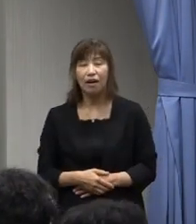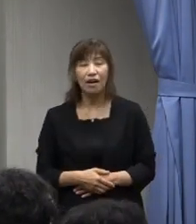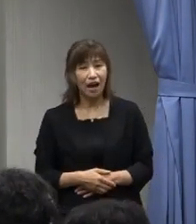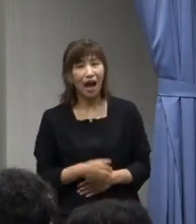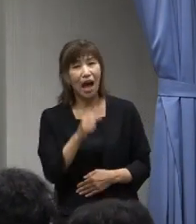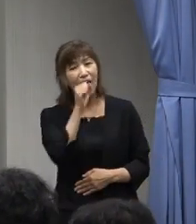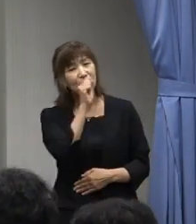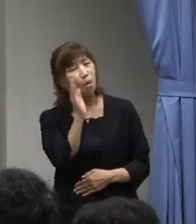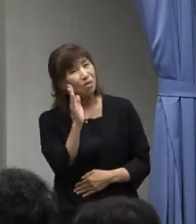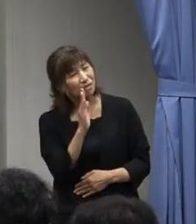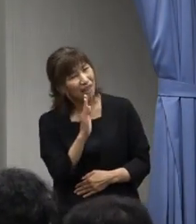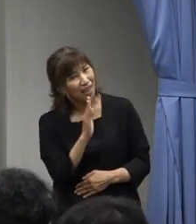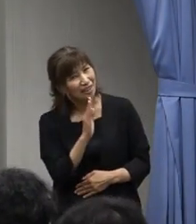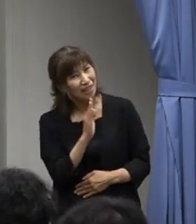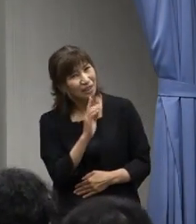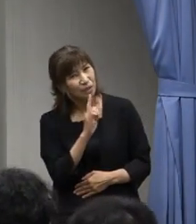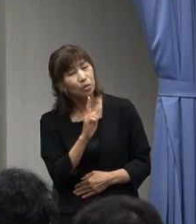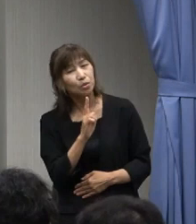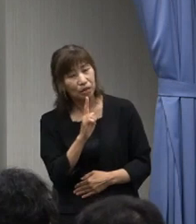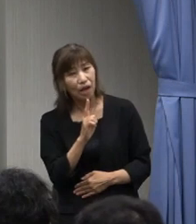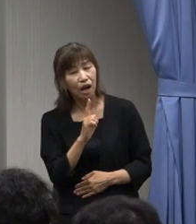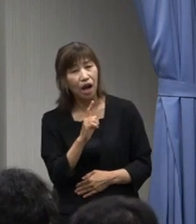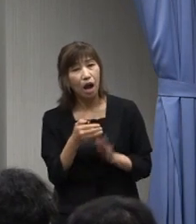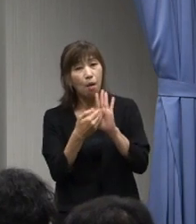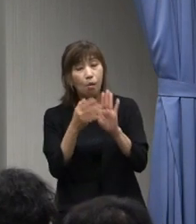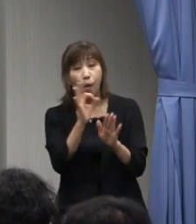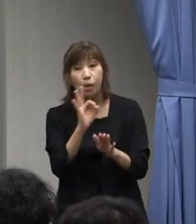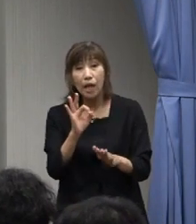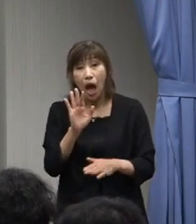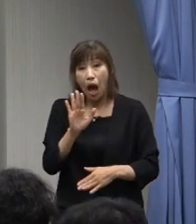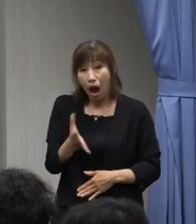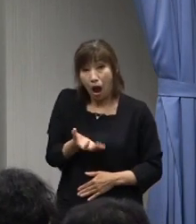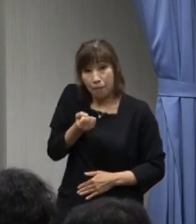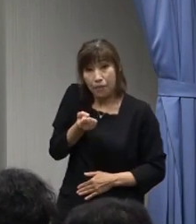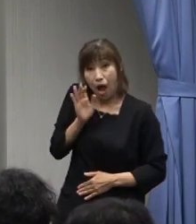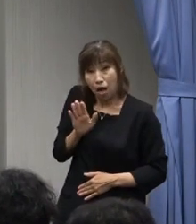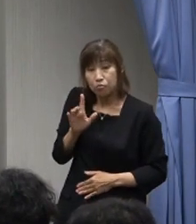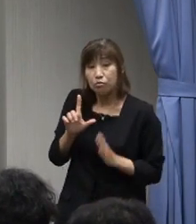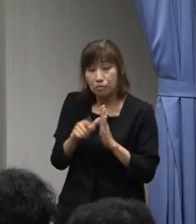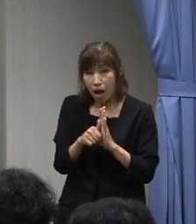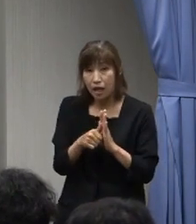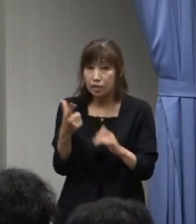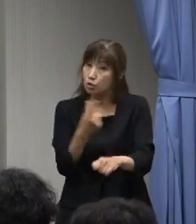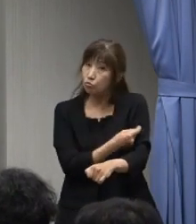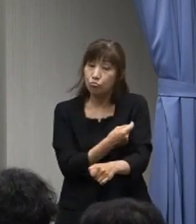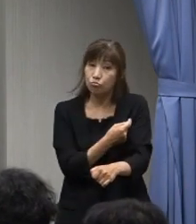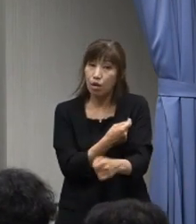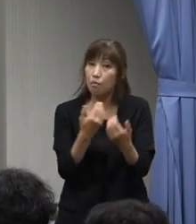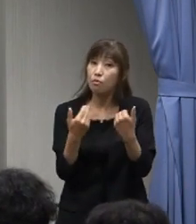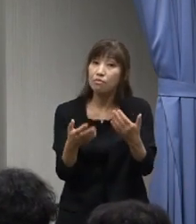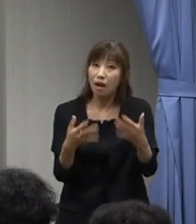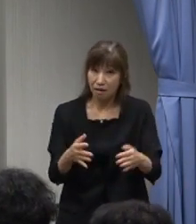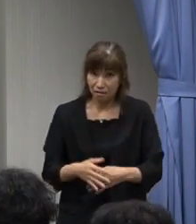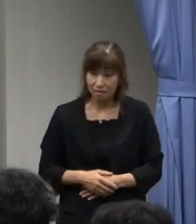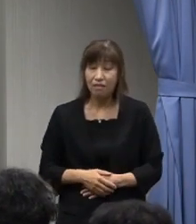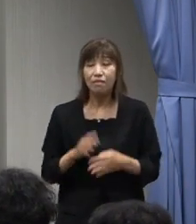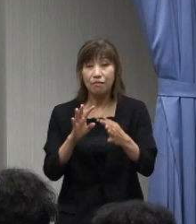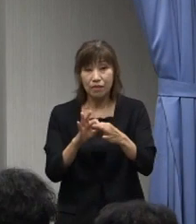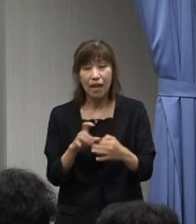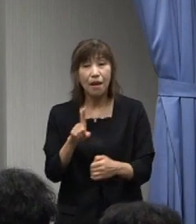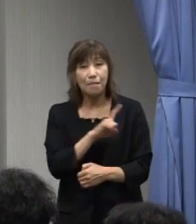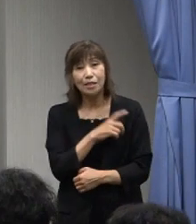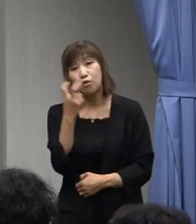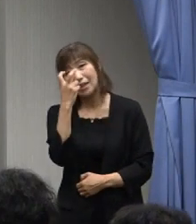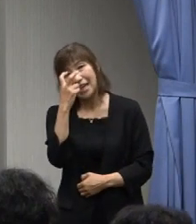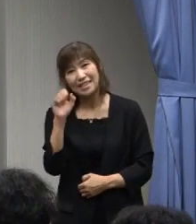良くないというか、抗体があるんであれば予防接種をする必要はありませんので、まずはその抗体検査がありますから、